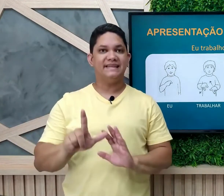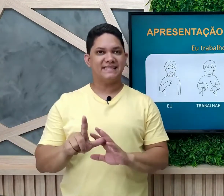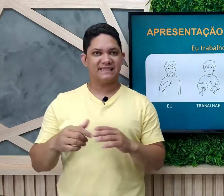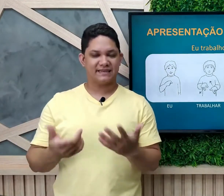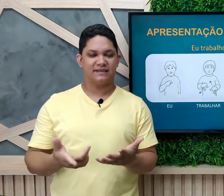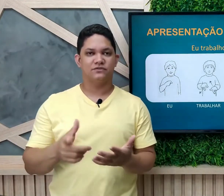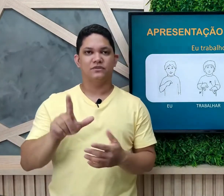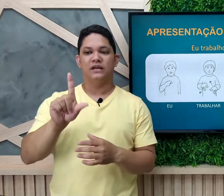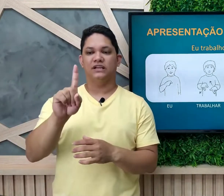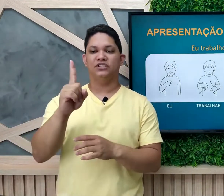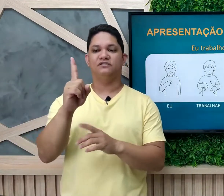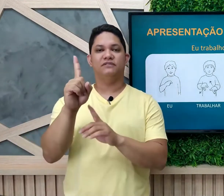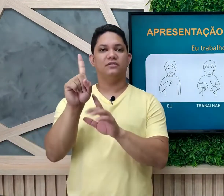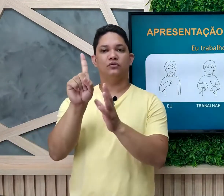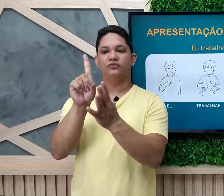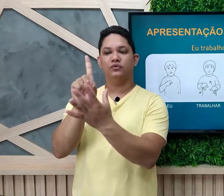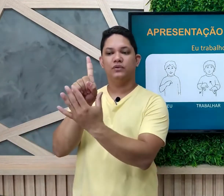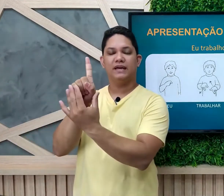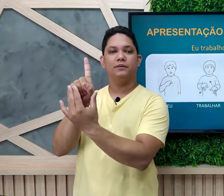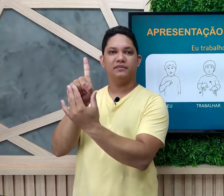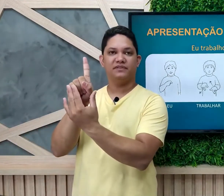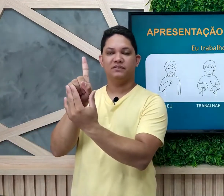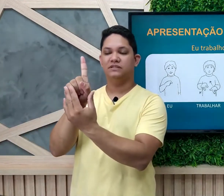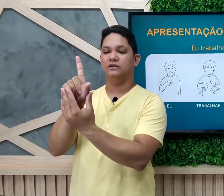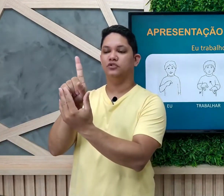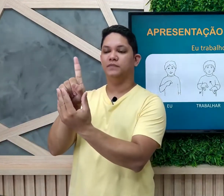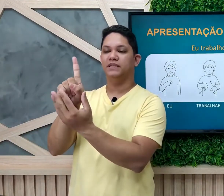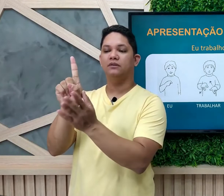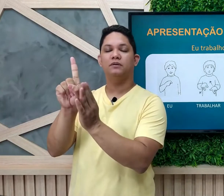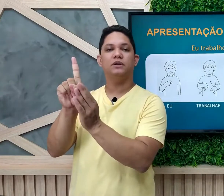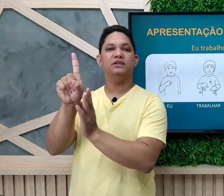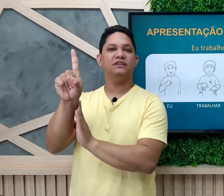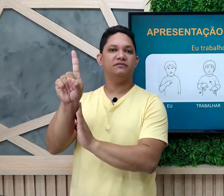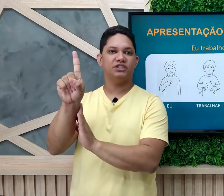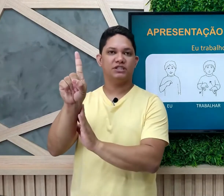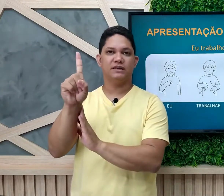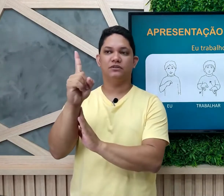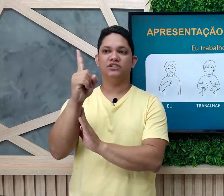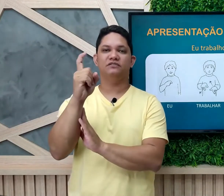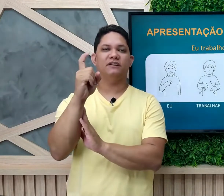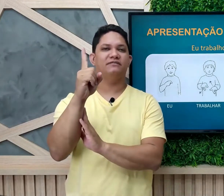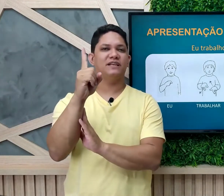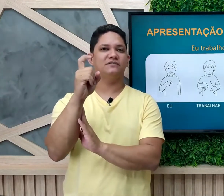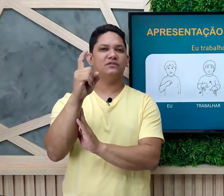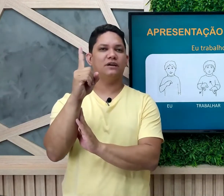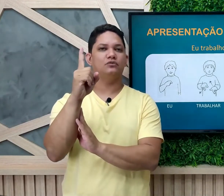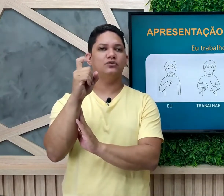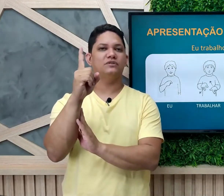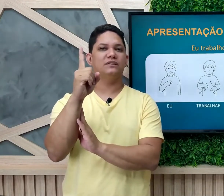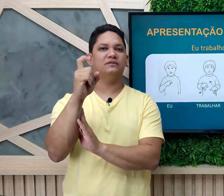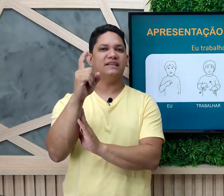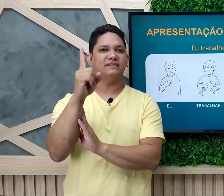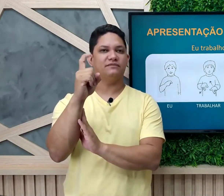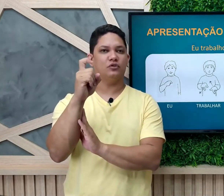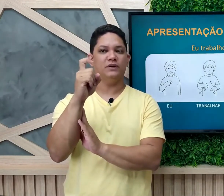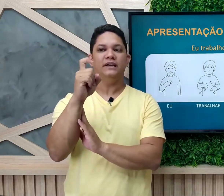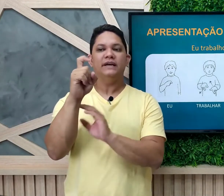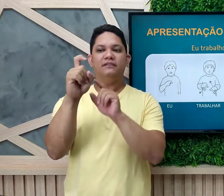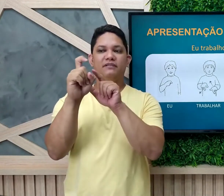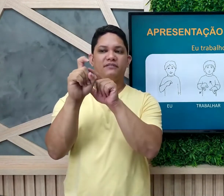Nesse caso, a gente vai configurar para fazer o sinal de hospital, a mão em D fechado, a gente vai flexionar o nosso dedo dessa forma. Vai